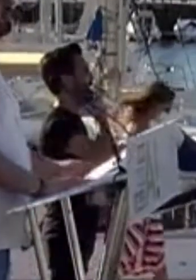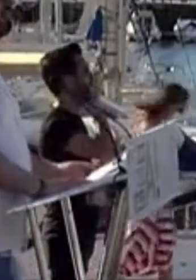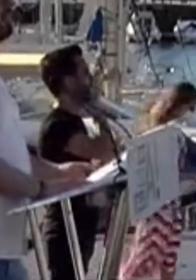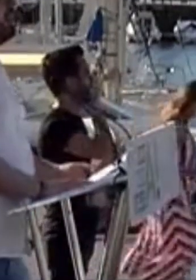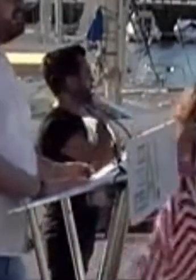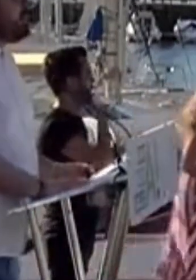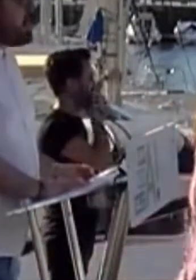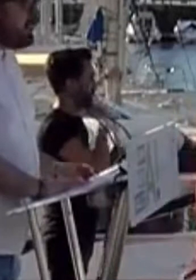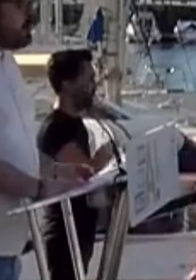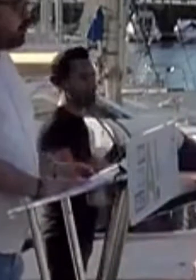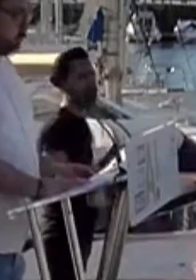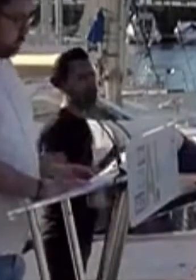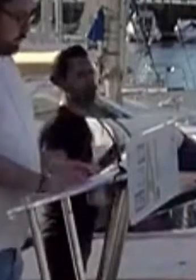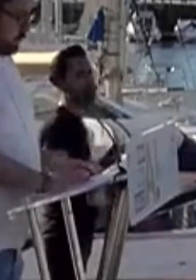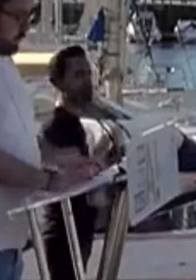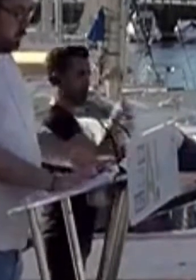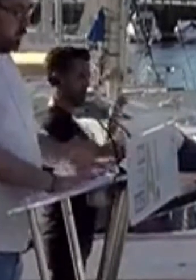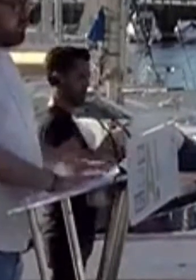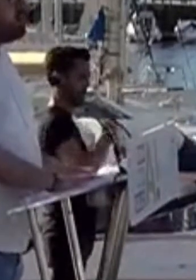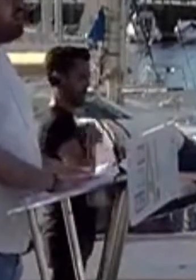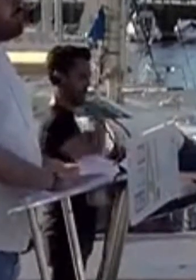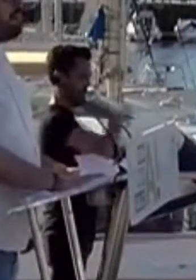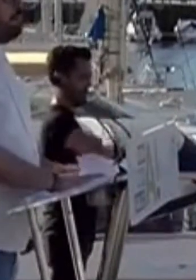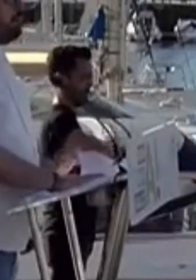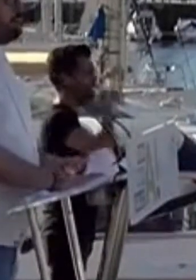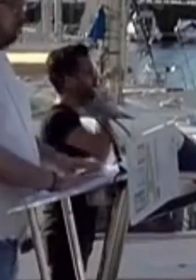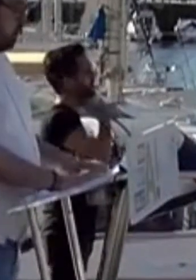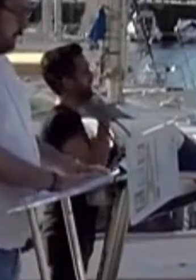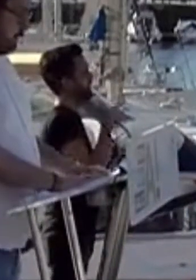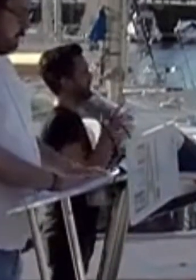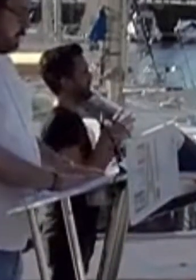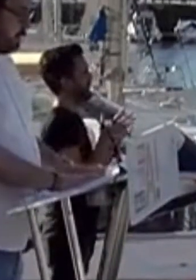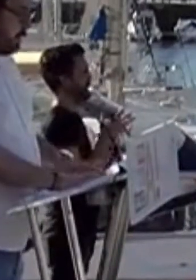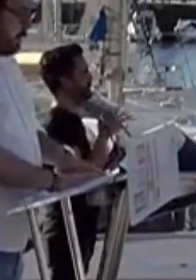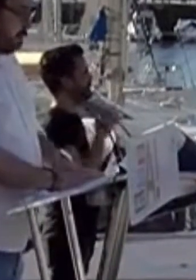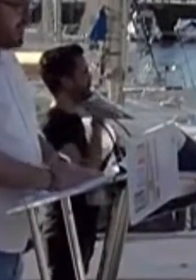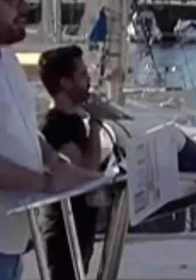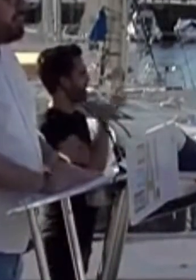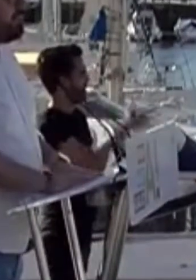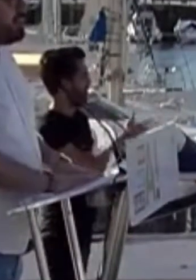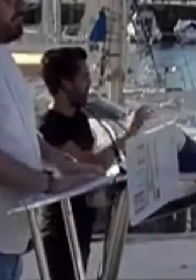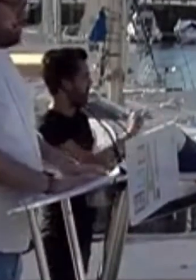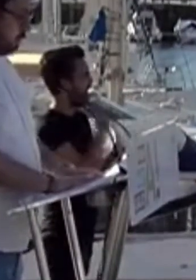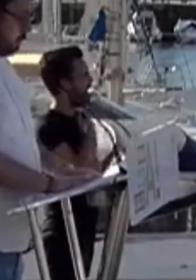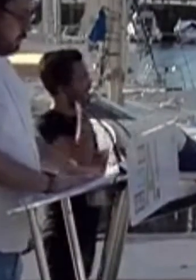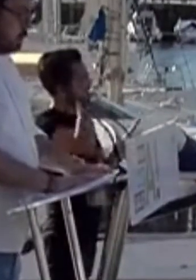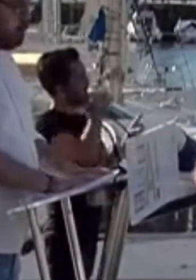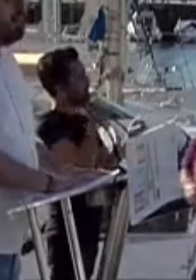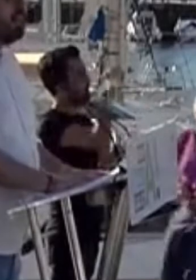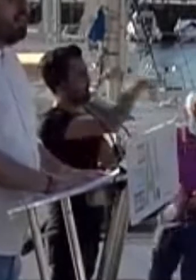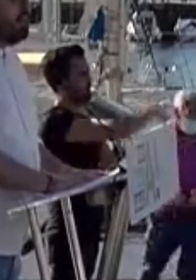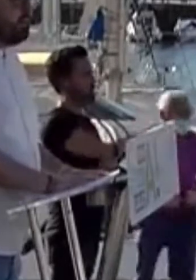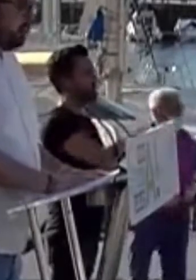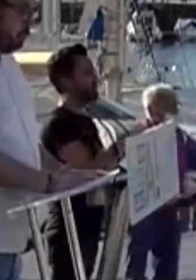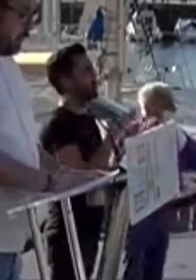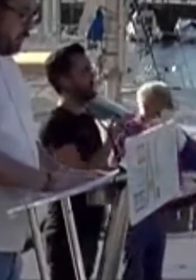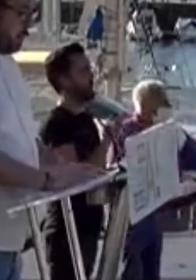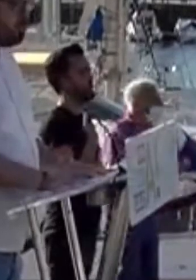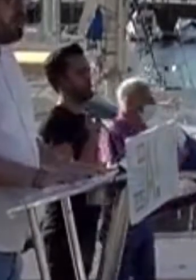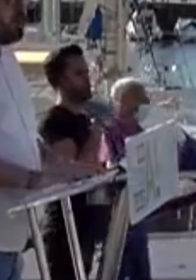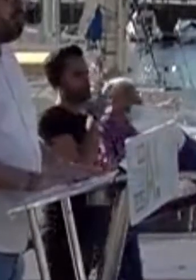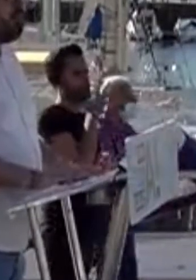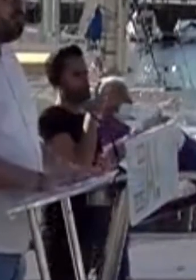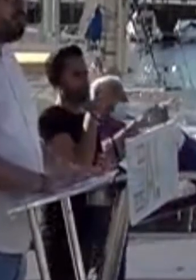e os vigueses xa tiñamos moitas razóns para acudir ás urnas, mas a nefasta xestión da crise